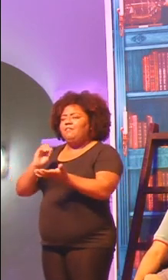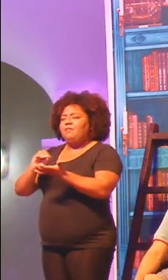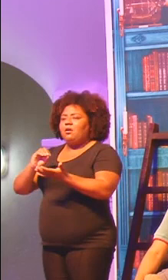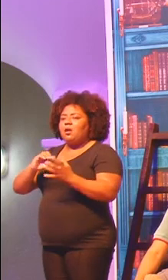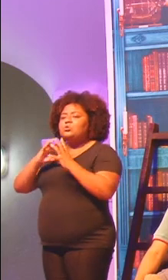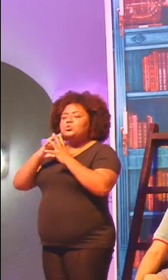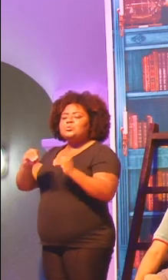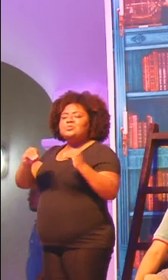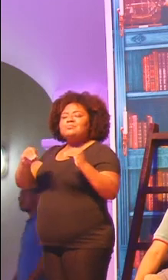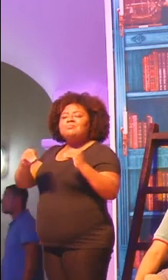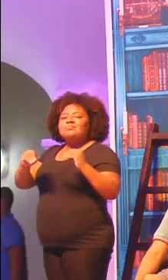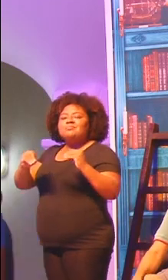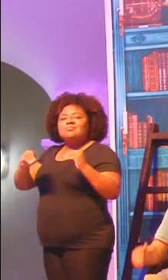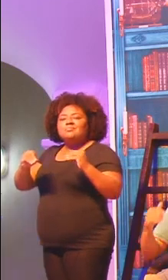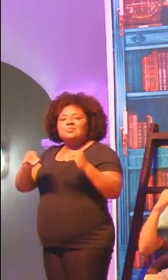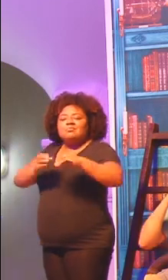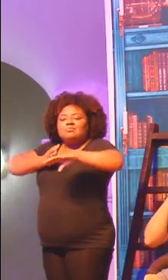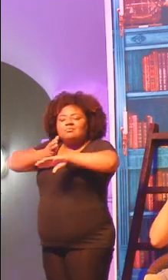não é? A